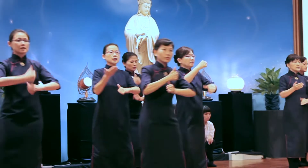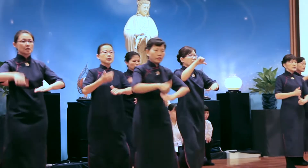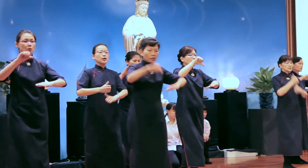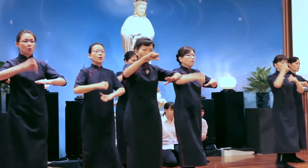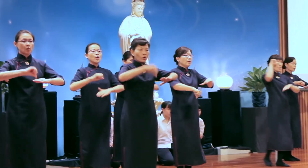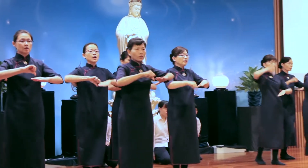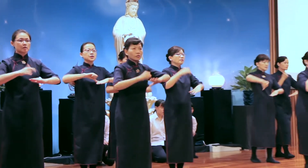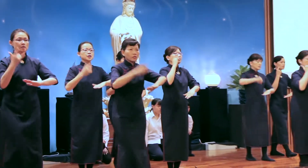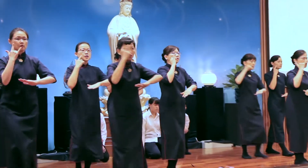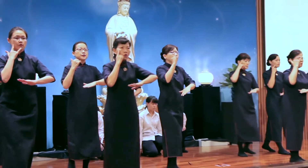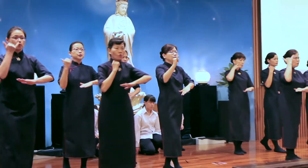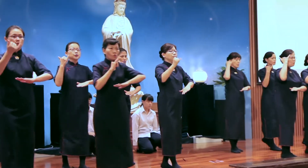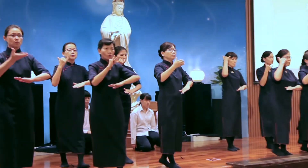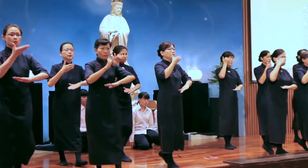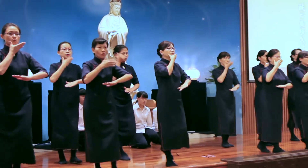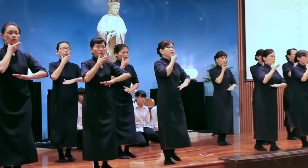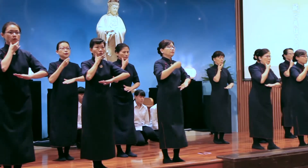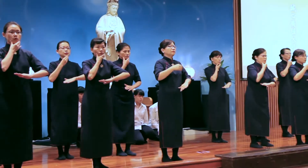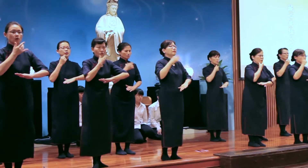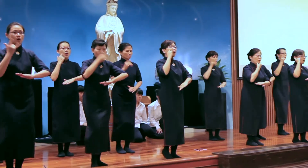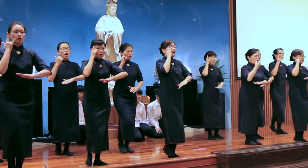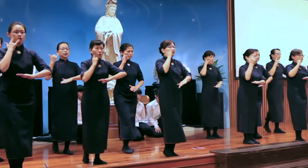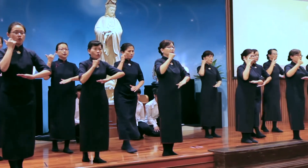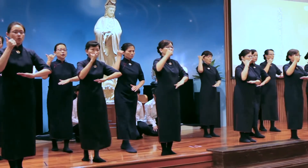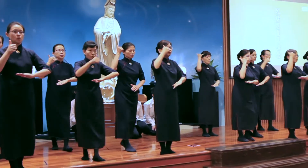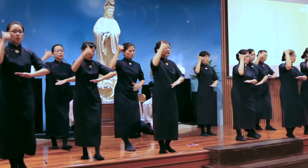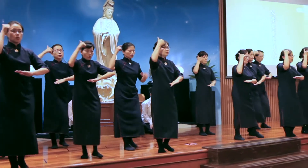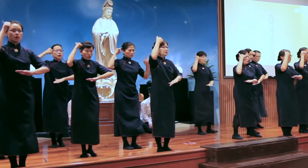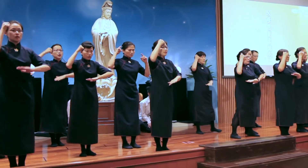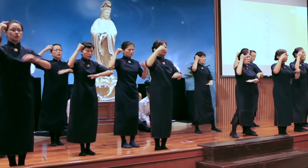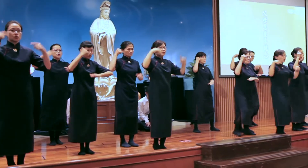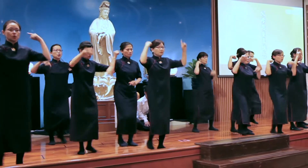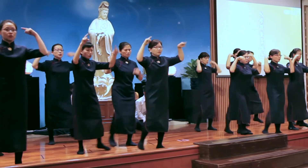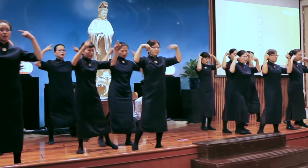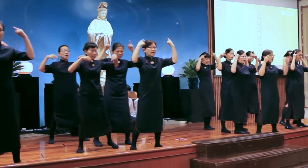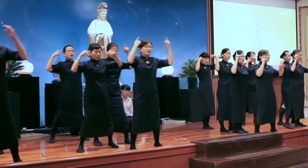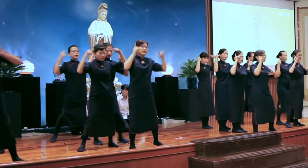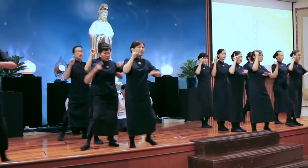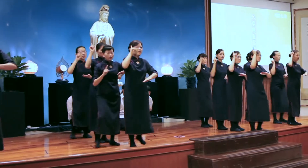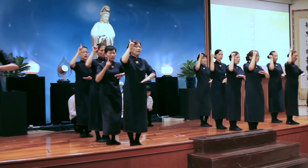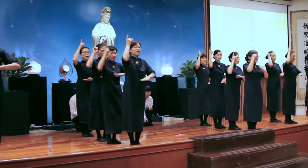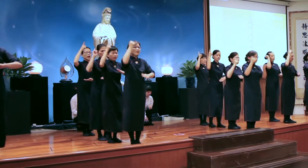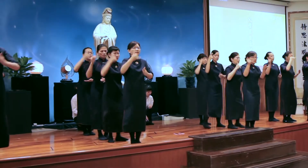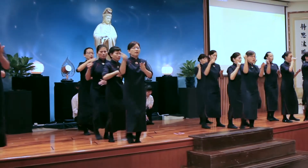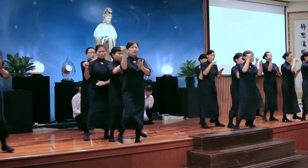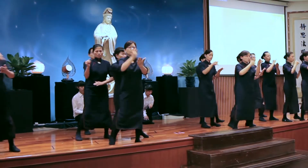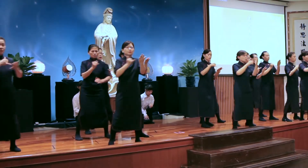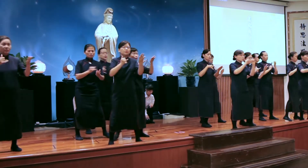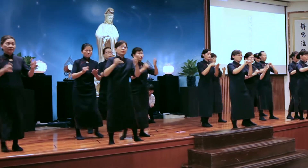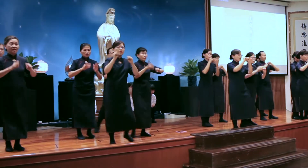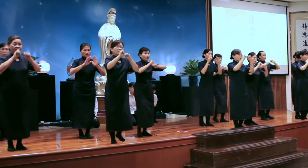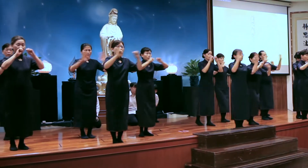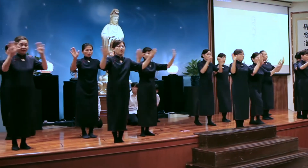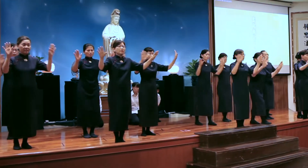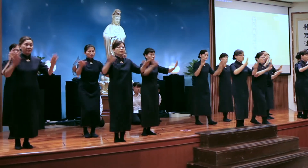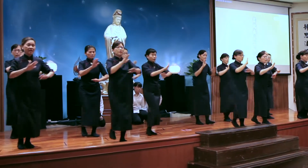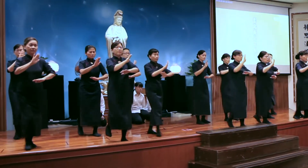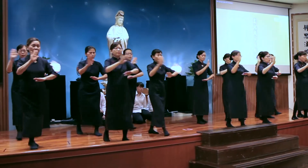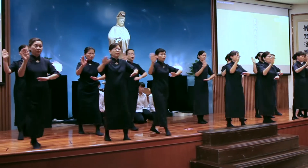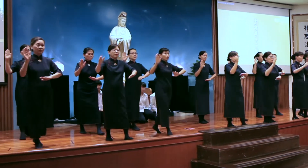心光知父母福，父母恩重常一念，书写光宣不